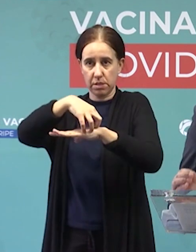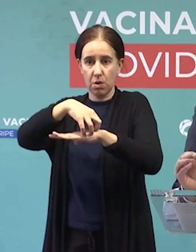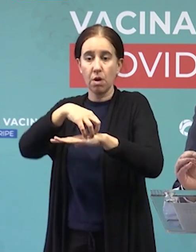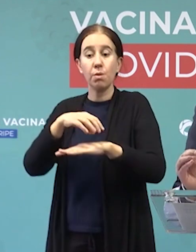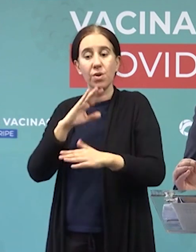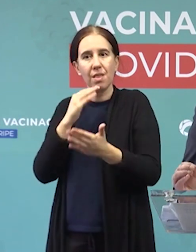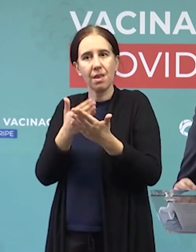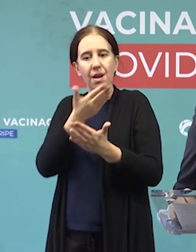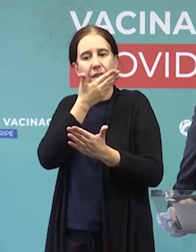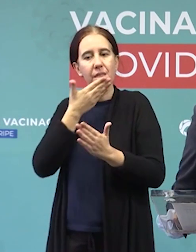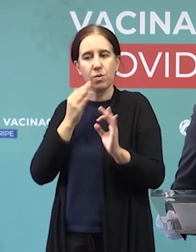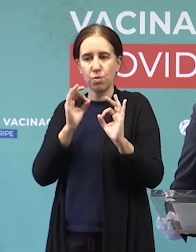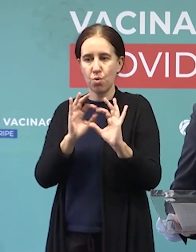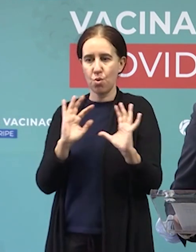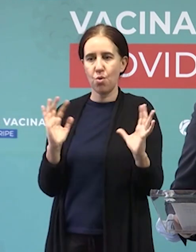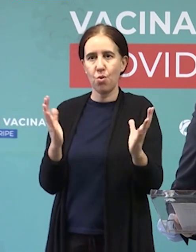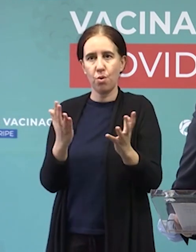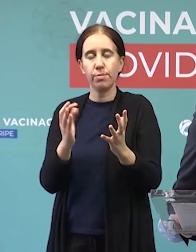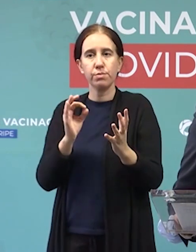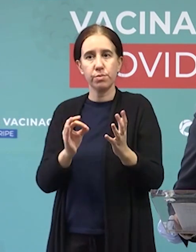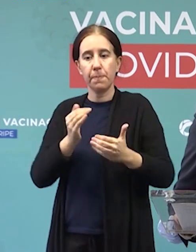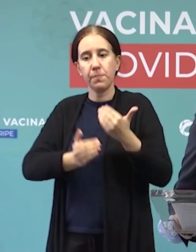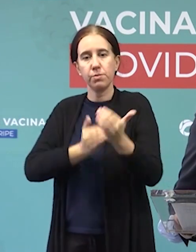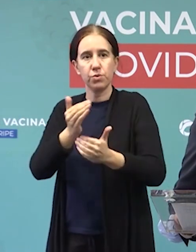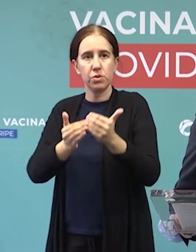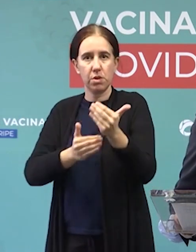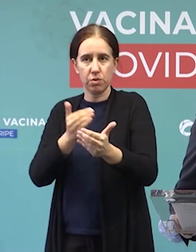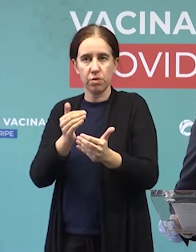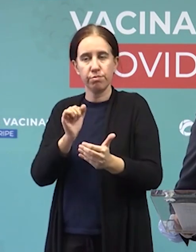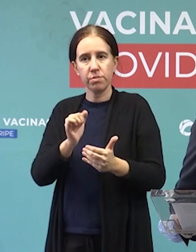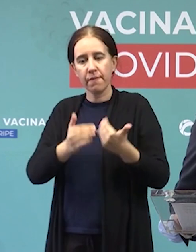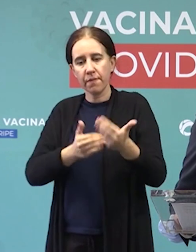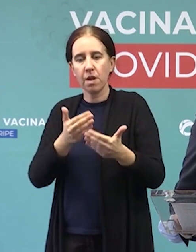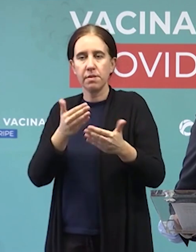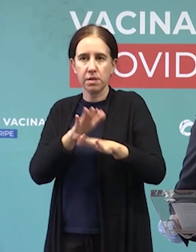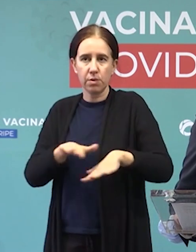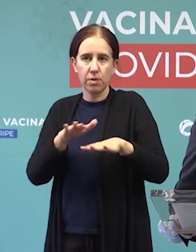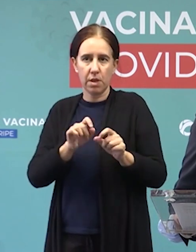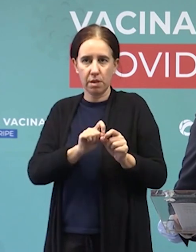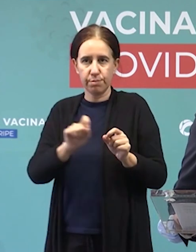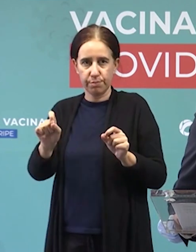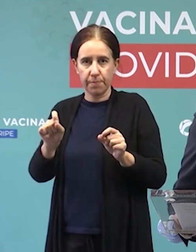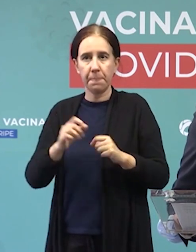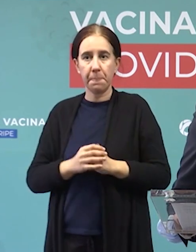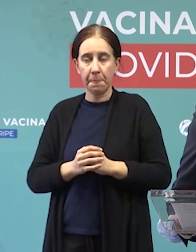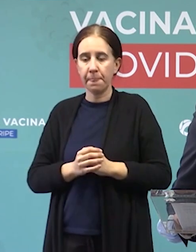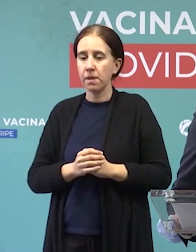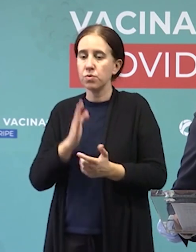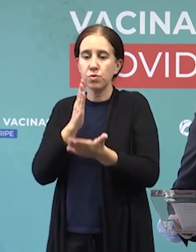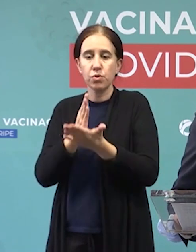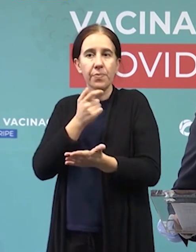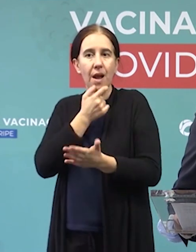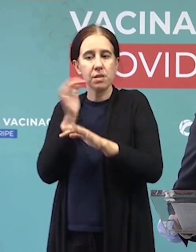forma a criar condições para que o processo decorra com tranquilidade. Será